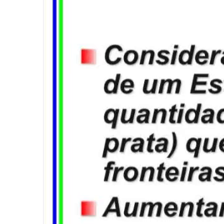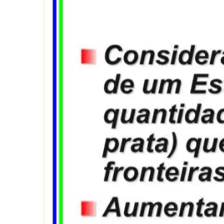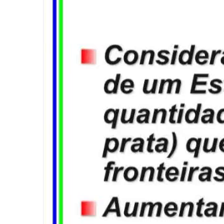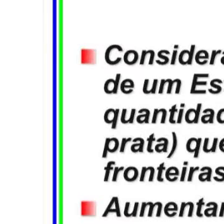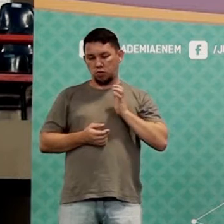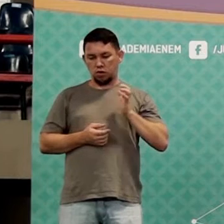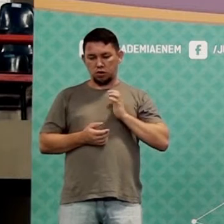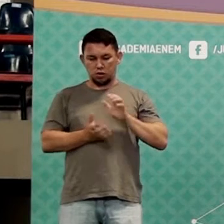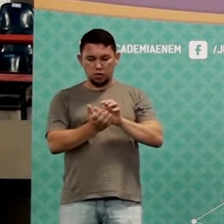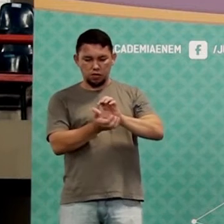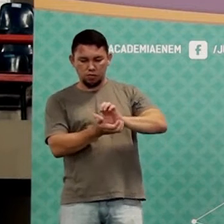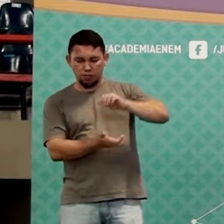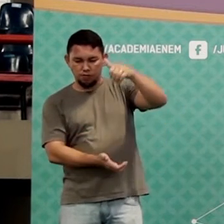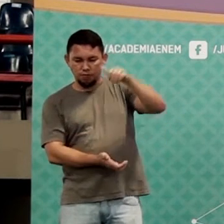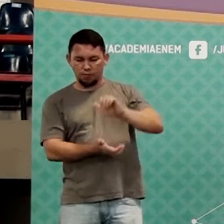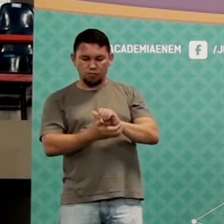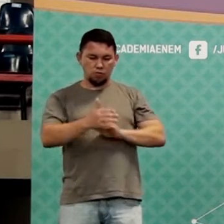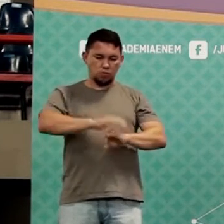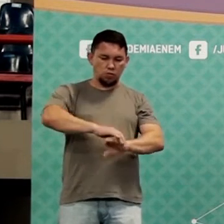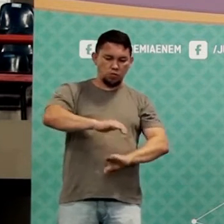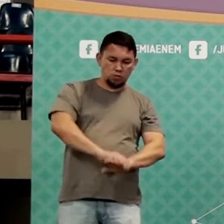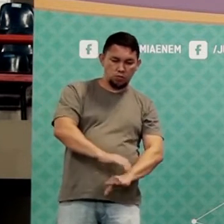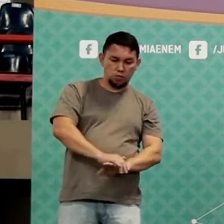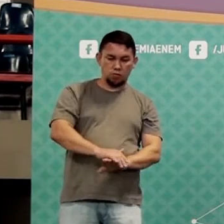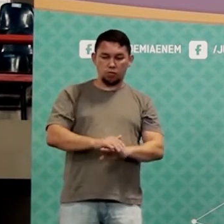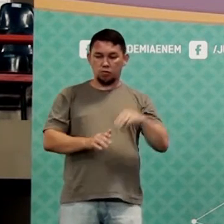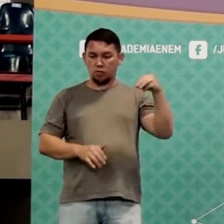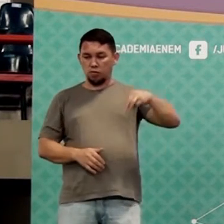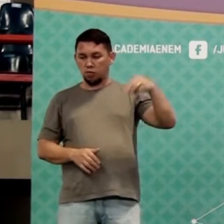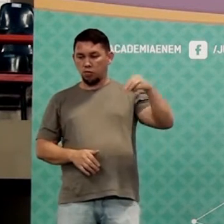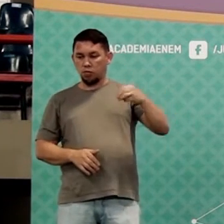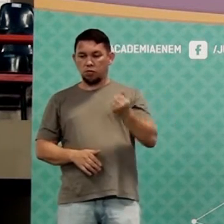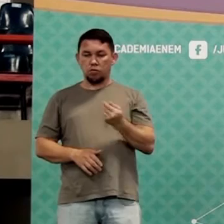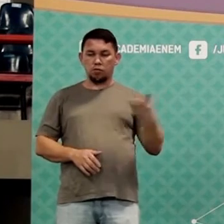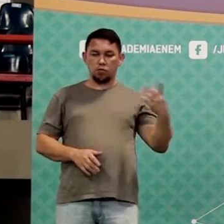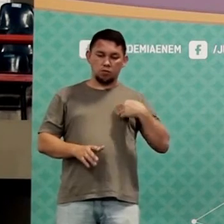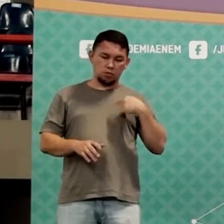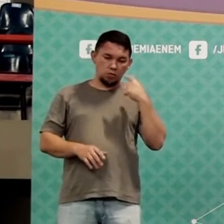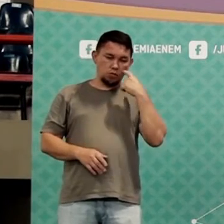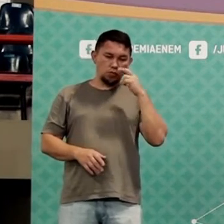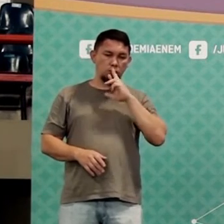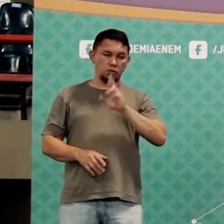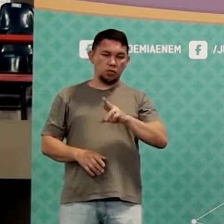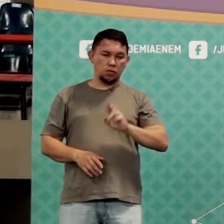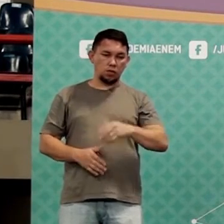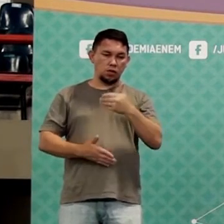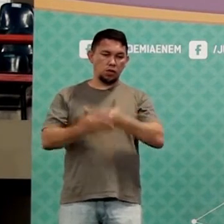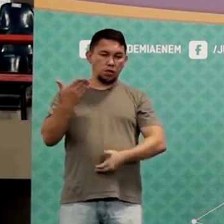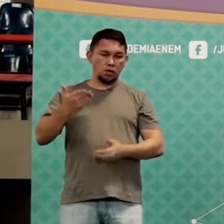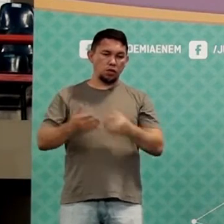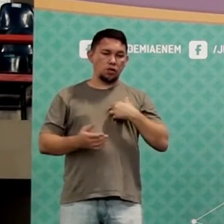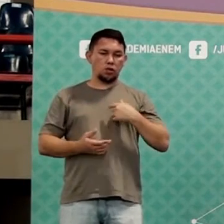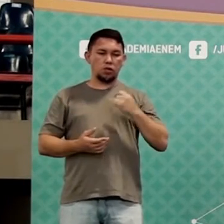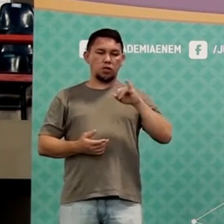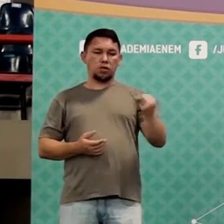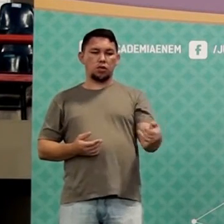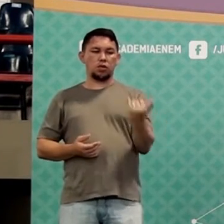fazer o que com o dinheiro? Guardar. Matematicamente, quantas questões vocês já resolveram em prova de